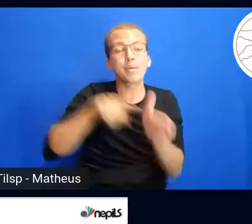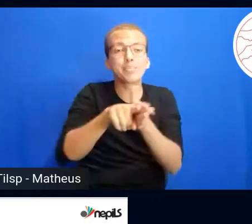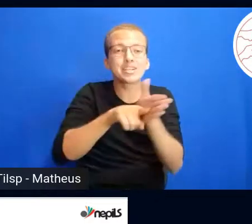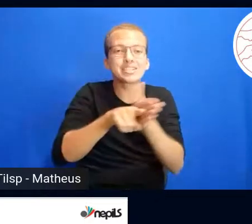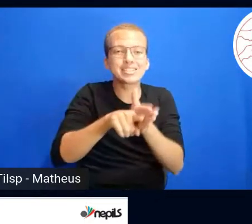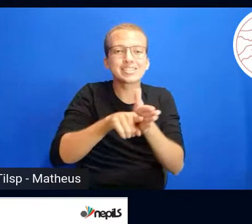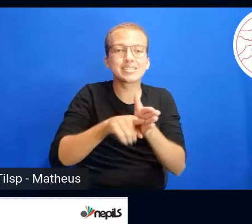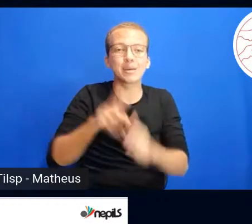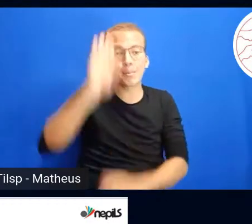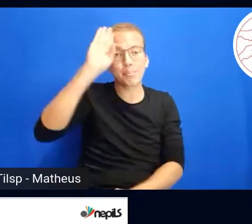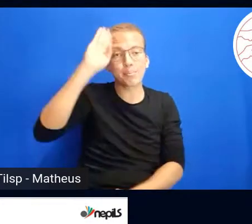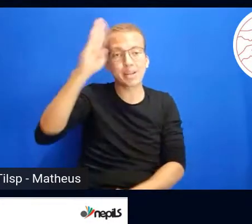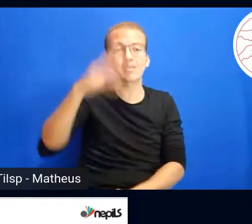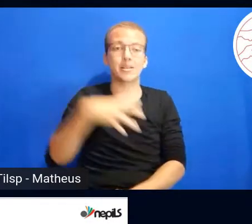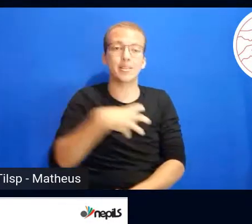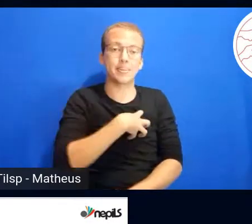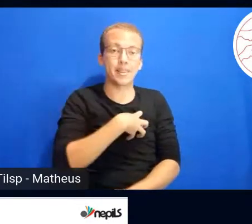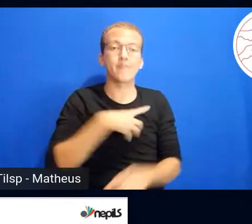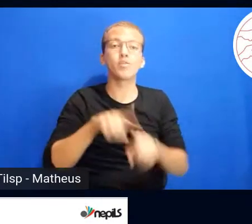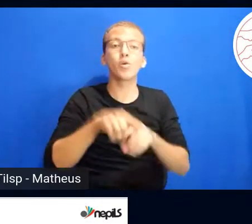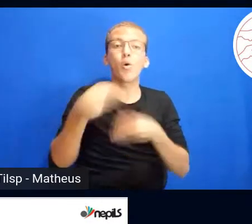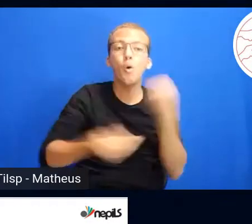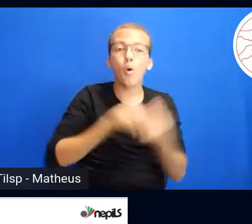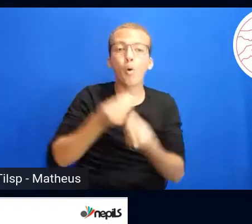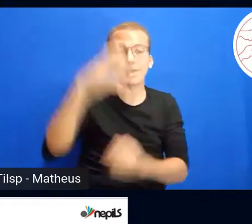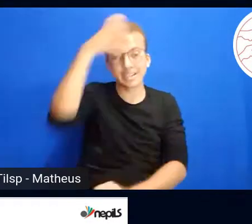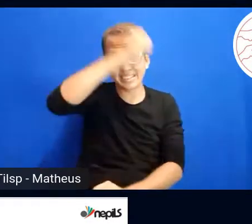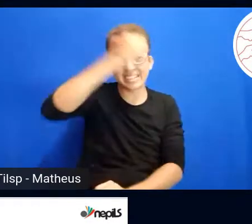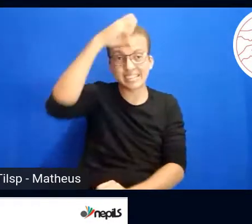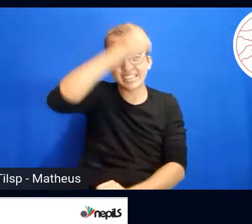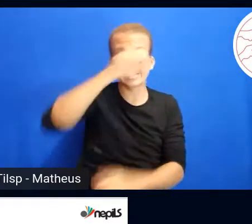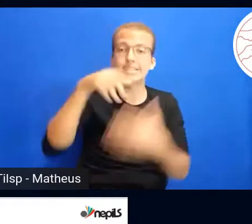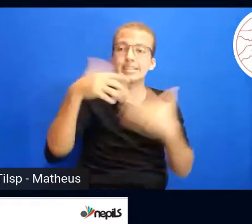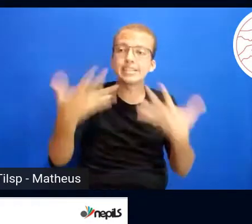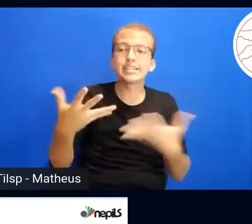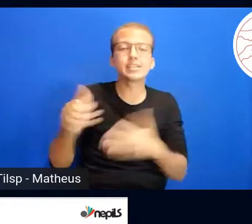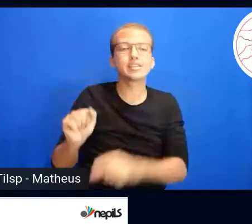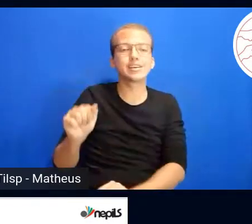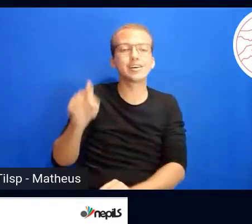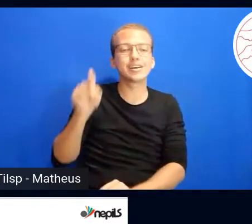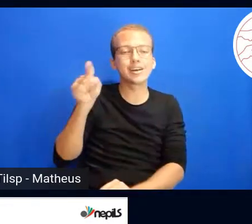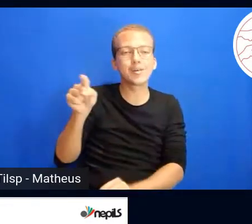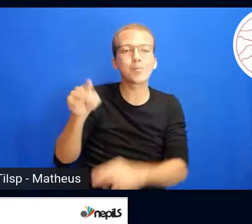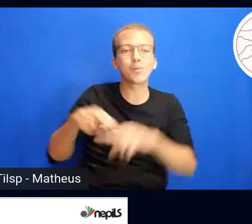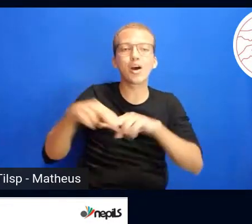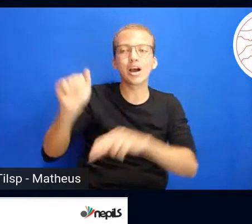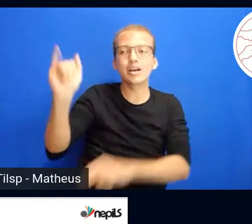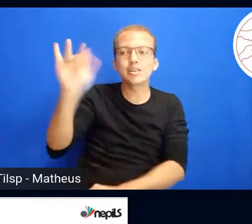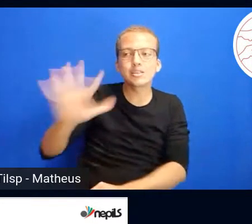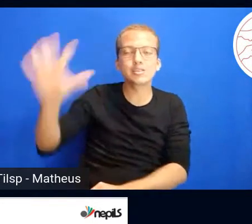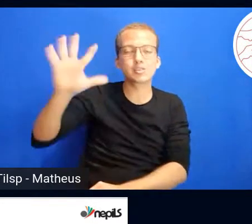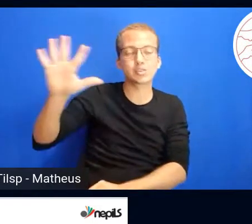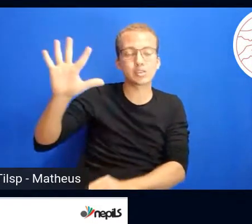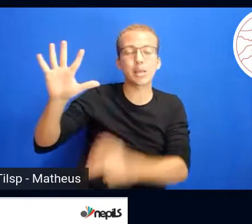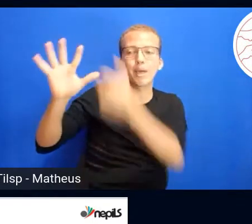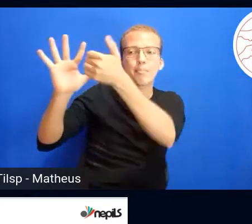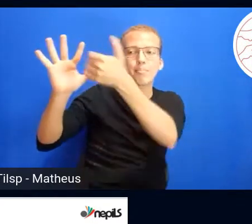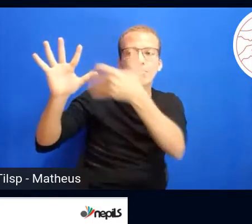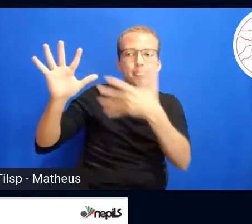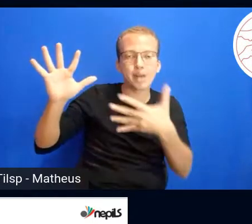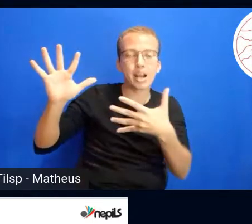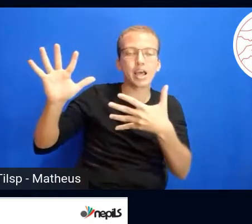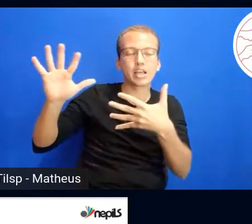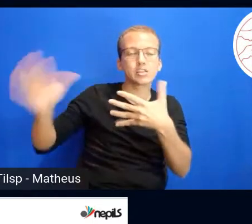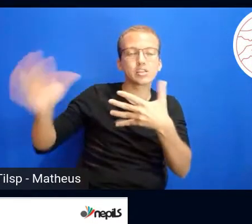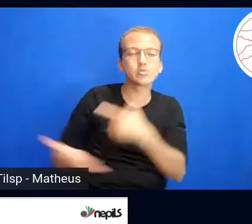chega essa aprendizagem, como pode fazer dessa dessa argumentatividade visual até chegar a escrita em língua portuguesa, que é um dos